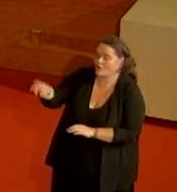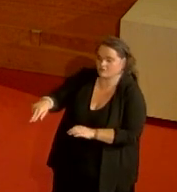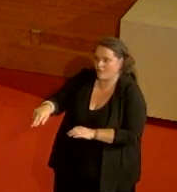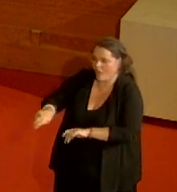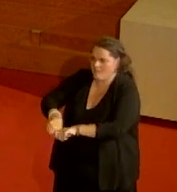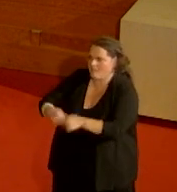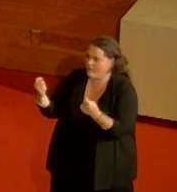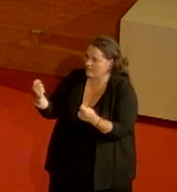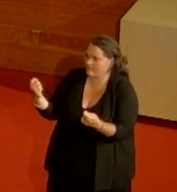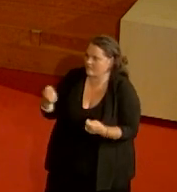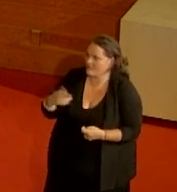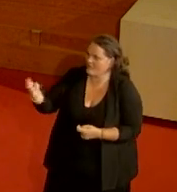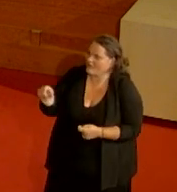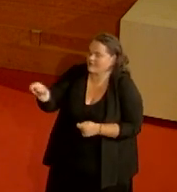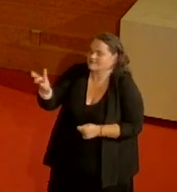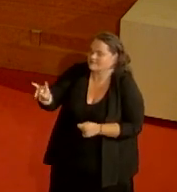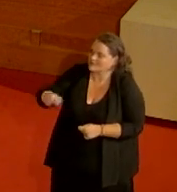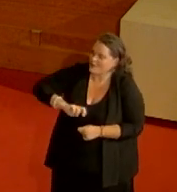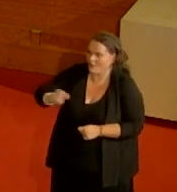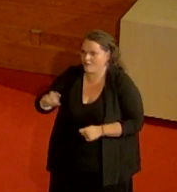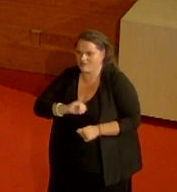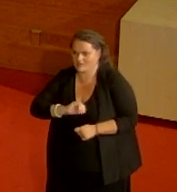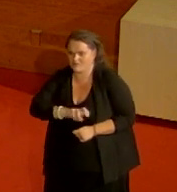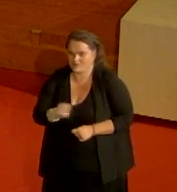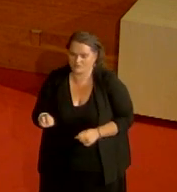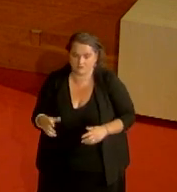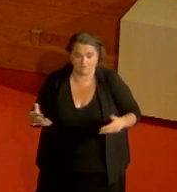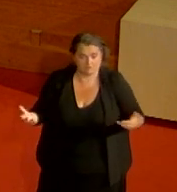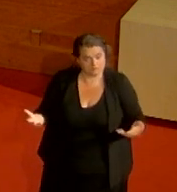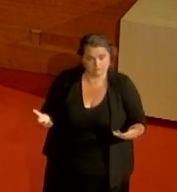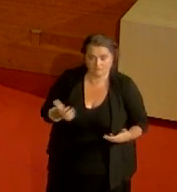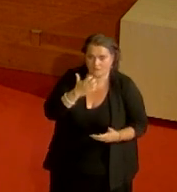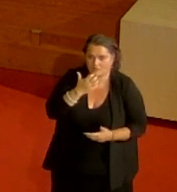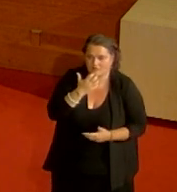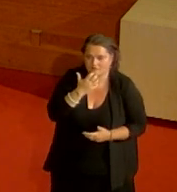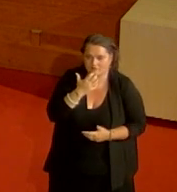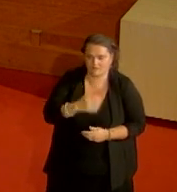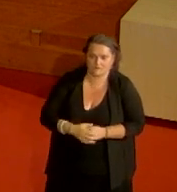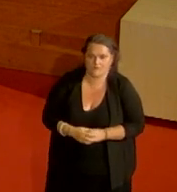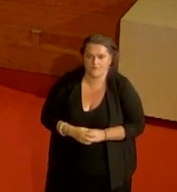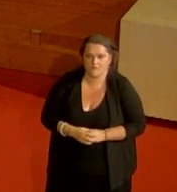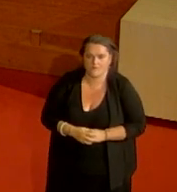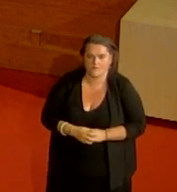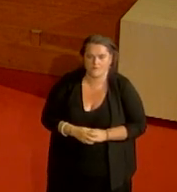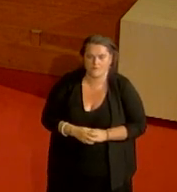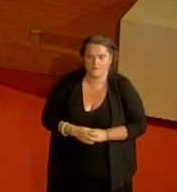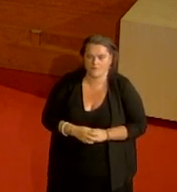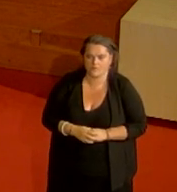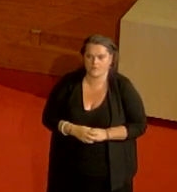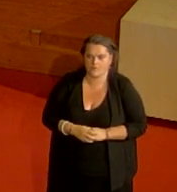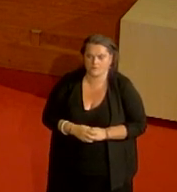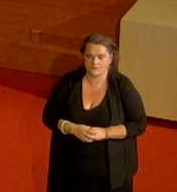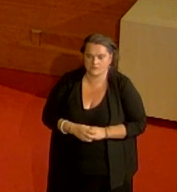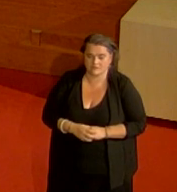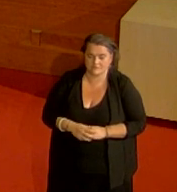identidades que nos presuponen simplemente por ser de un lugar o por tener determinado color de piel eh Esa esa puesta en